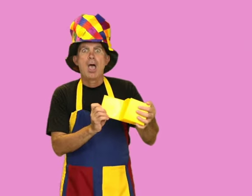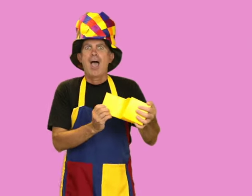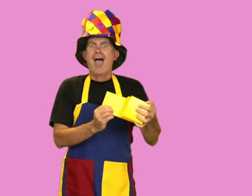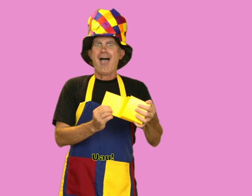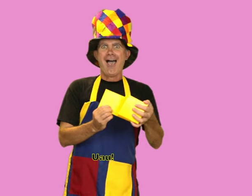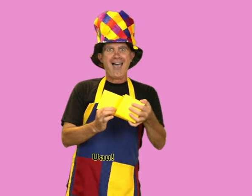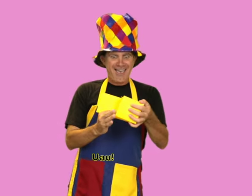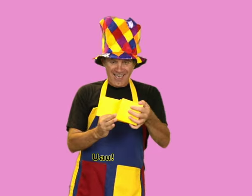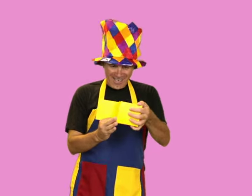Uau!